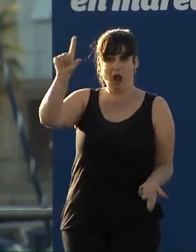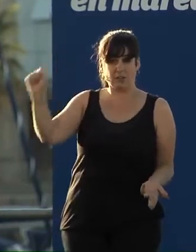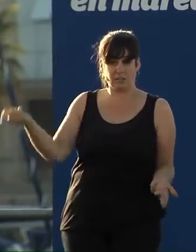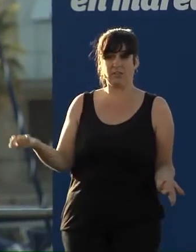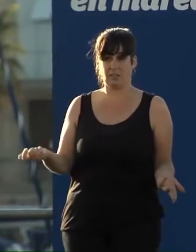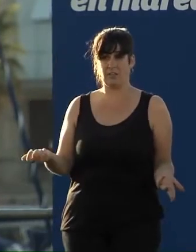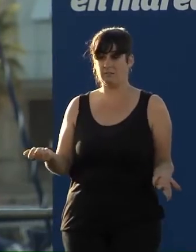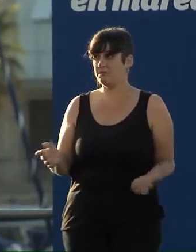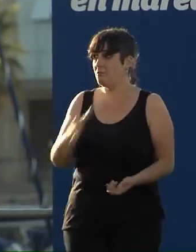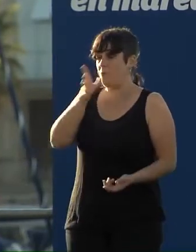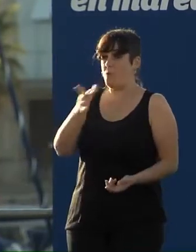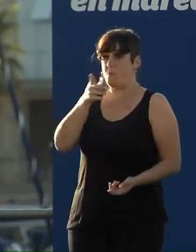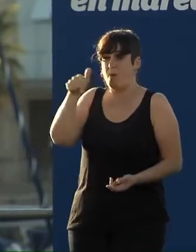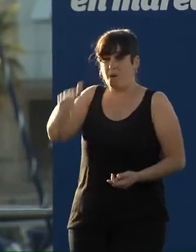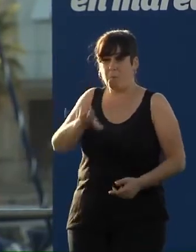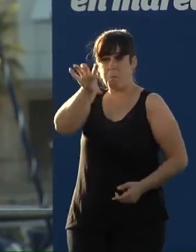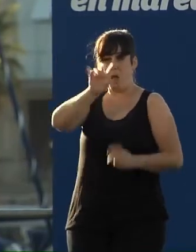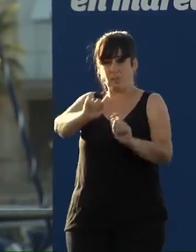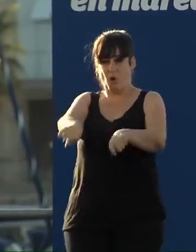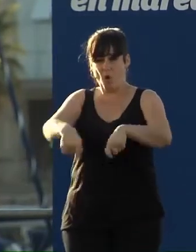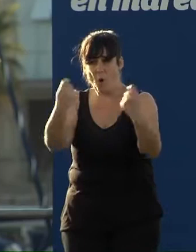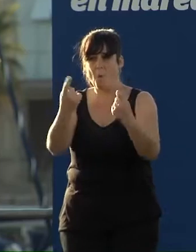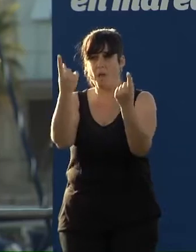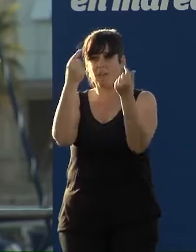pa arcas públicas